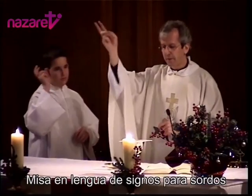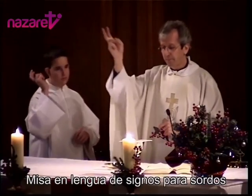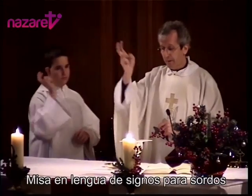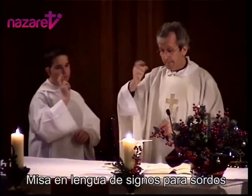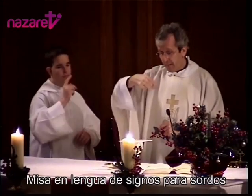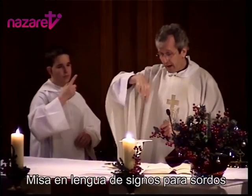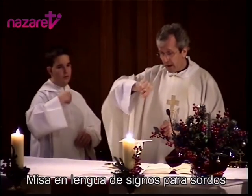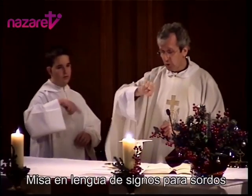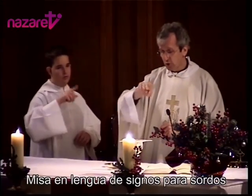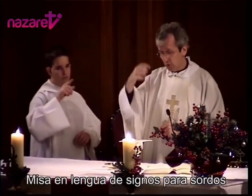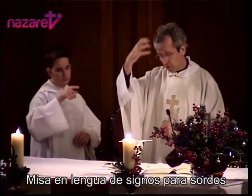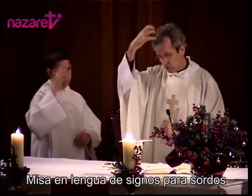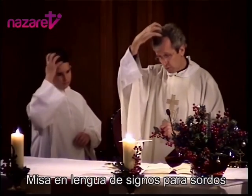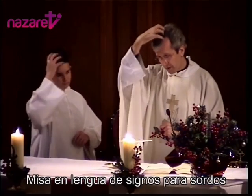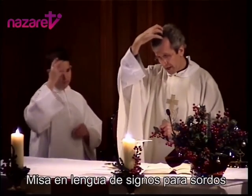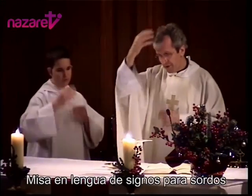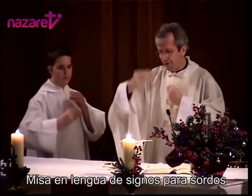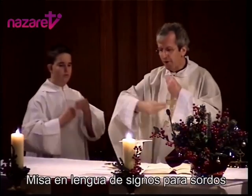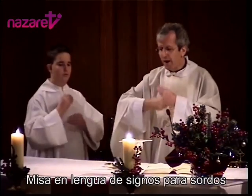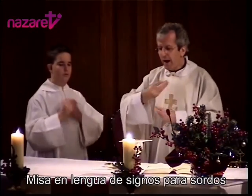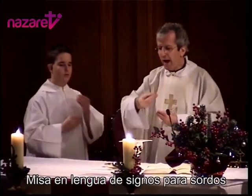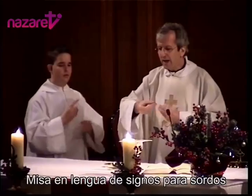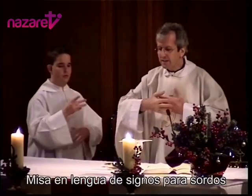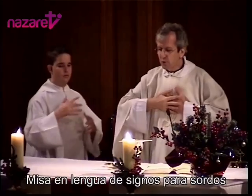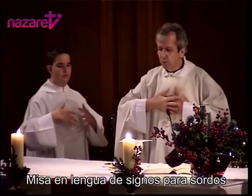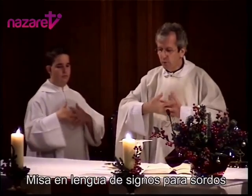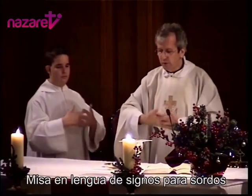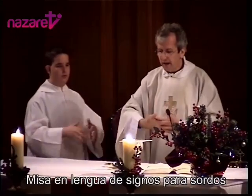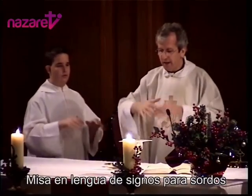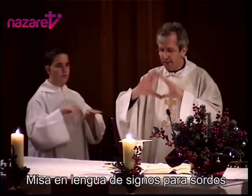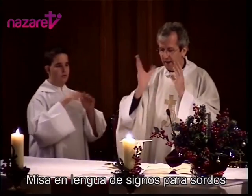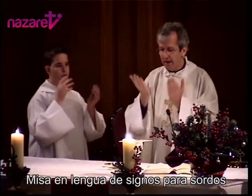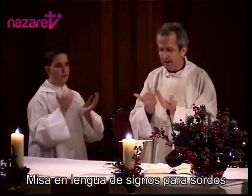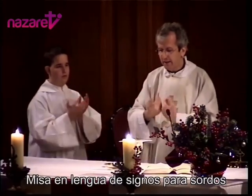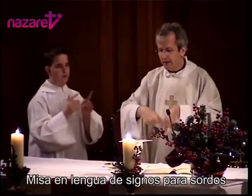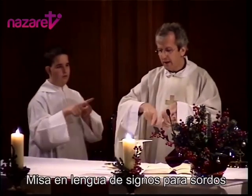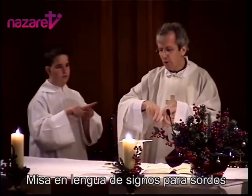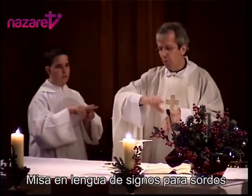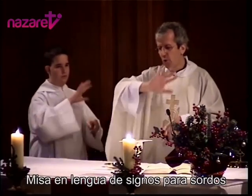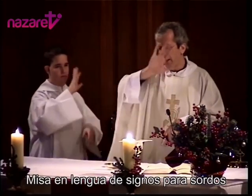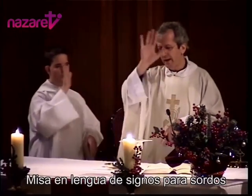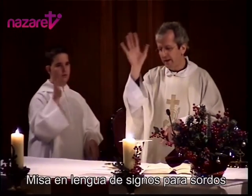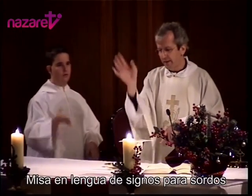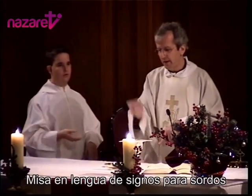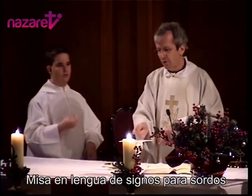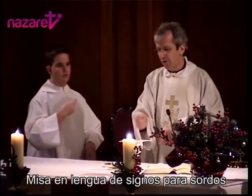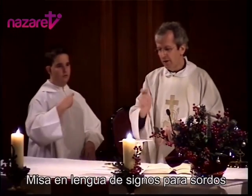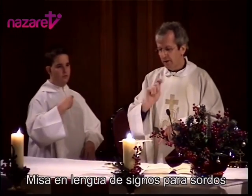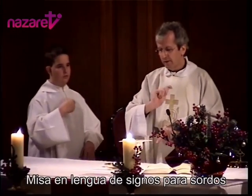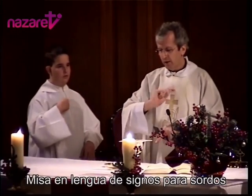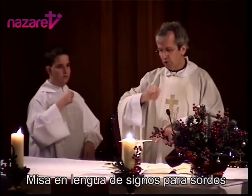nombre, venga a nosotros tu reino, hágase tu voluntad en la tierra como en el